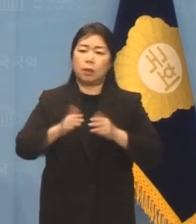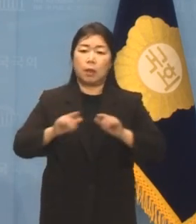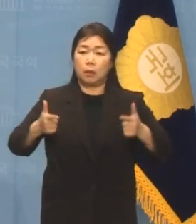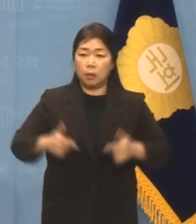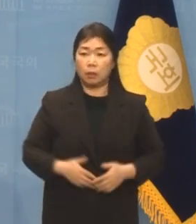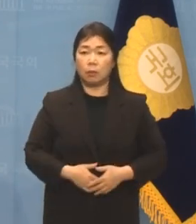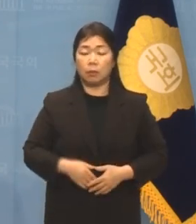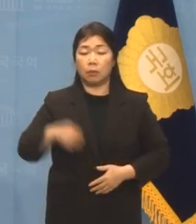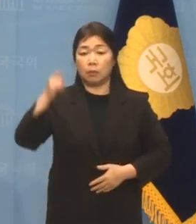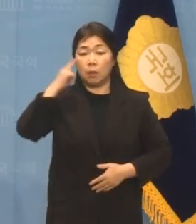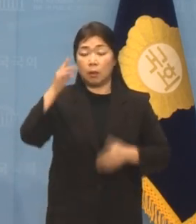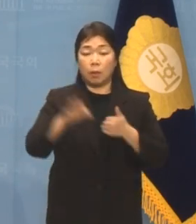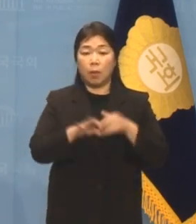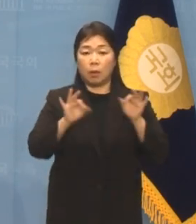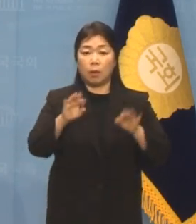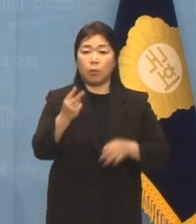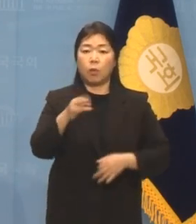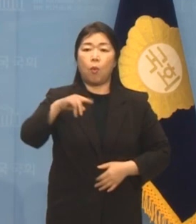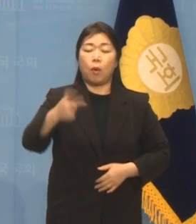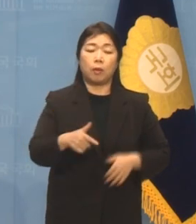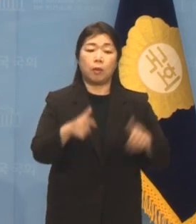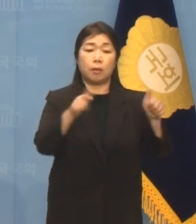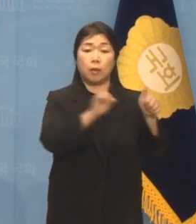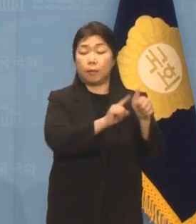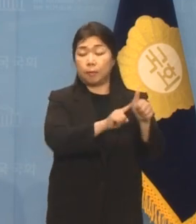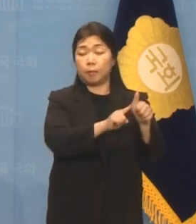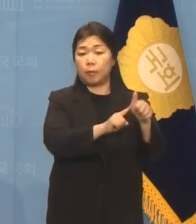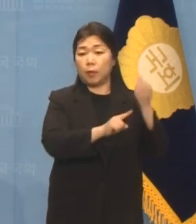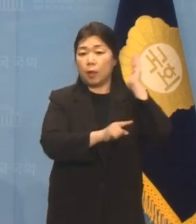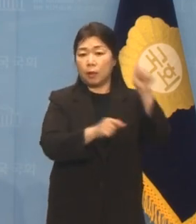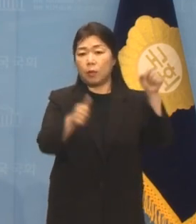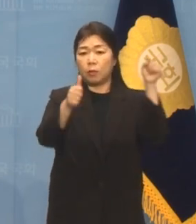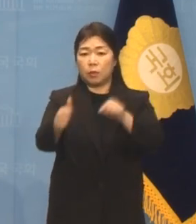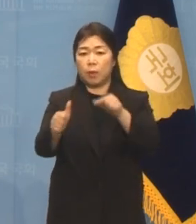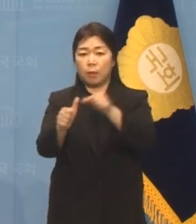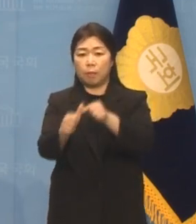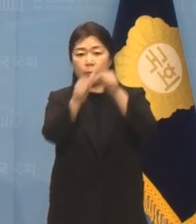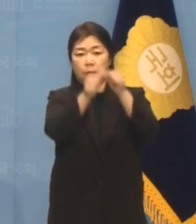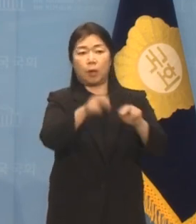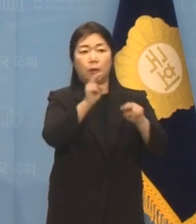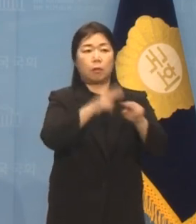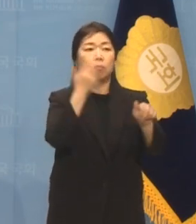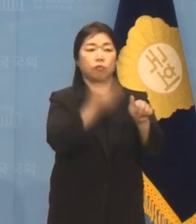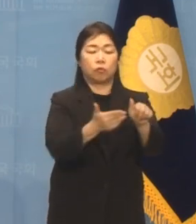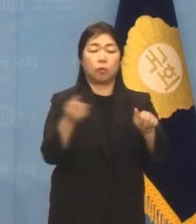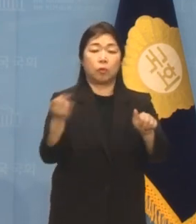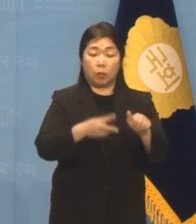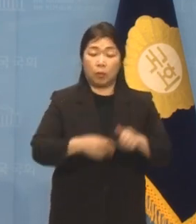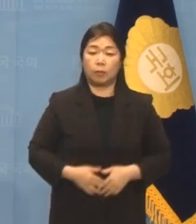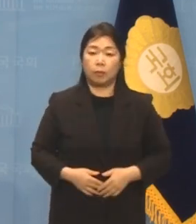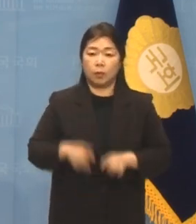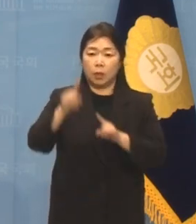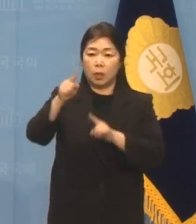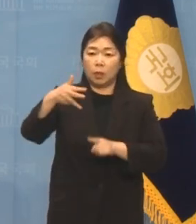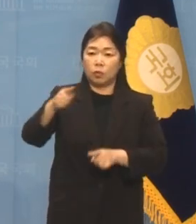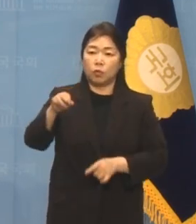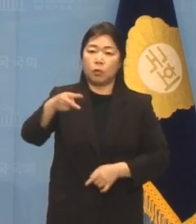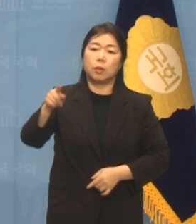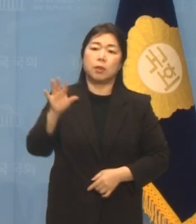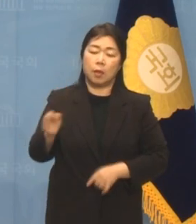합니다 김용원 상임위원은 대통령이 지명에 임명된 인이고 이상